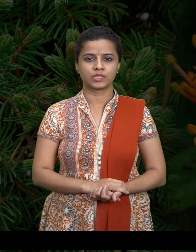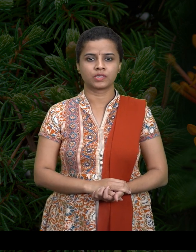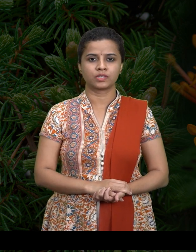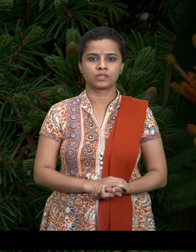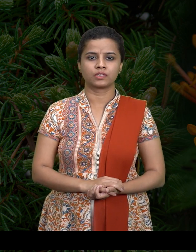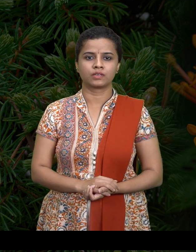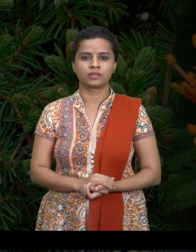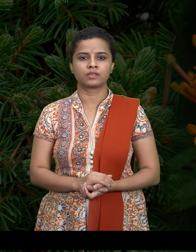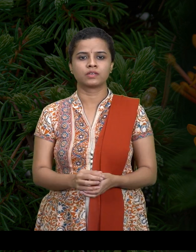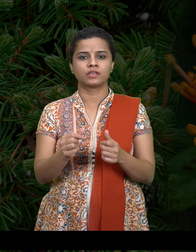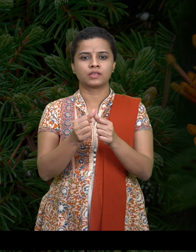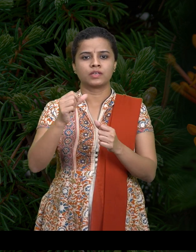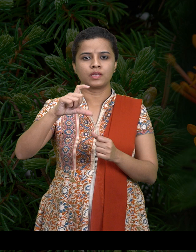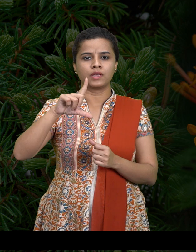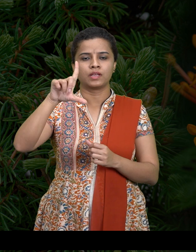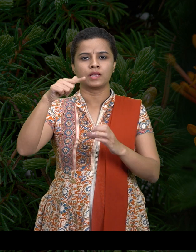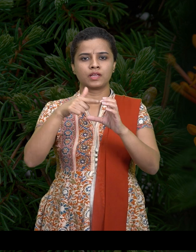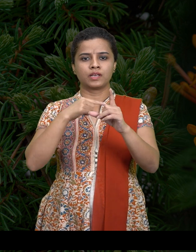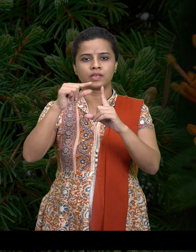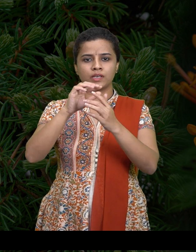ॲकॅलिफा इंडिका